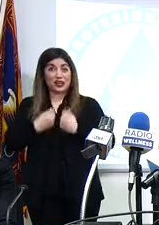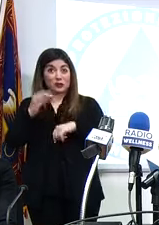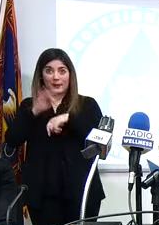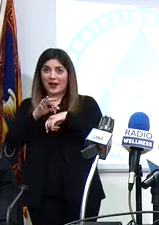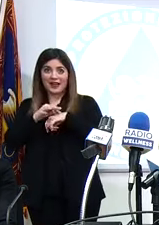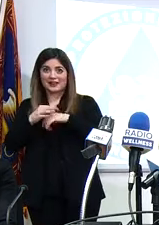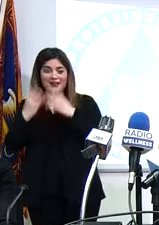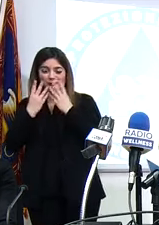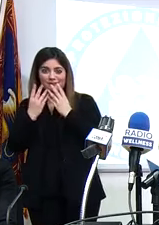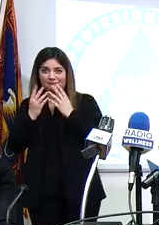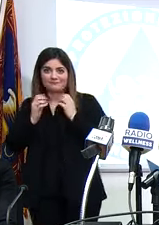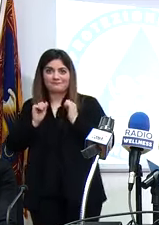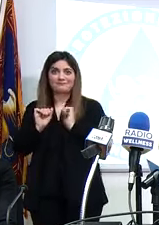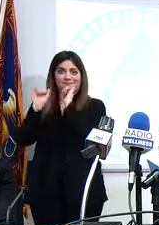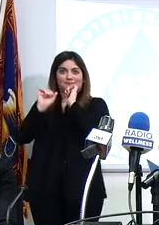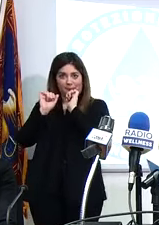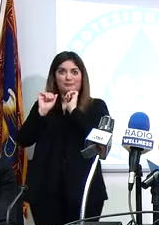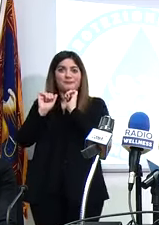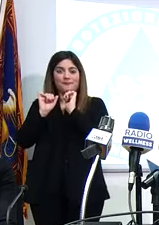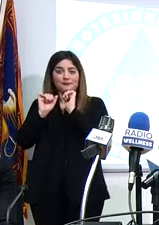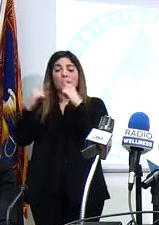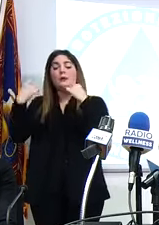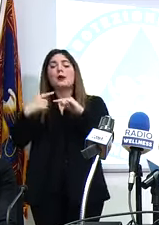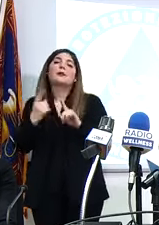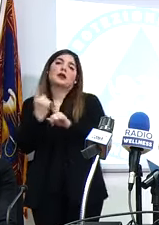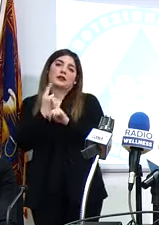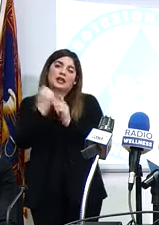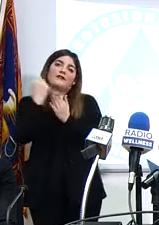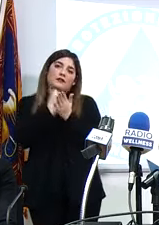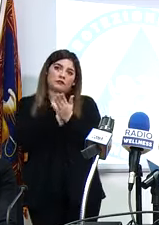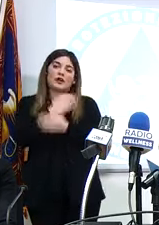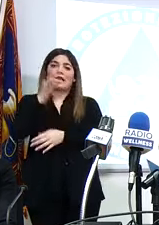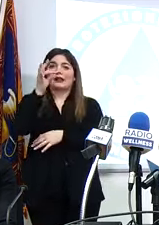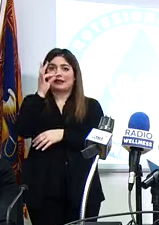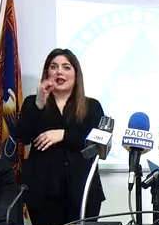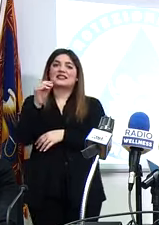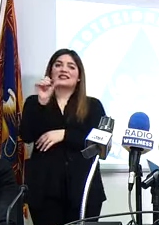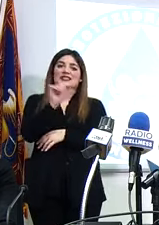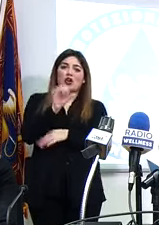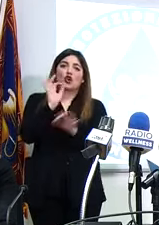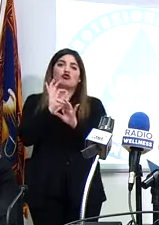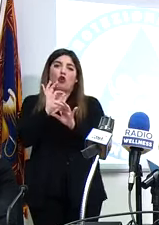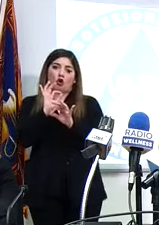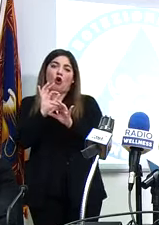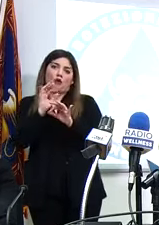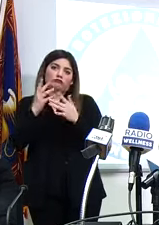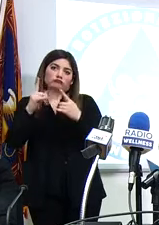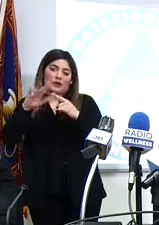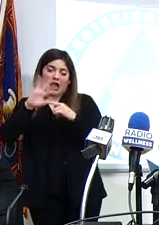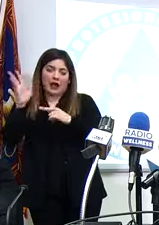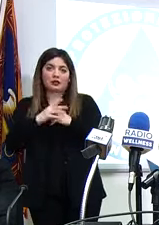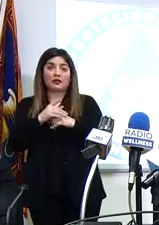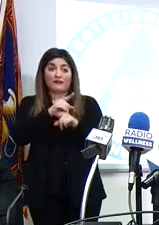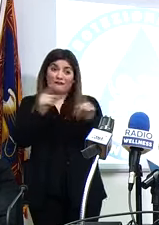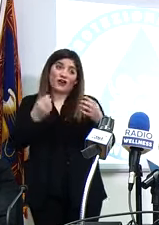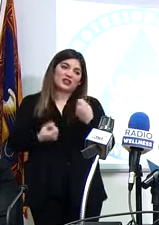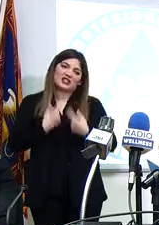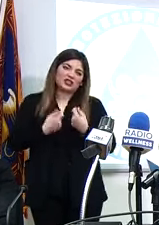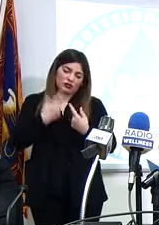che poi deve essere documentata con test o serologico o di PCR. Quindi i sintomi li conoscete tutti, non mi